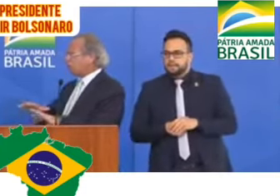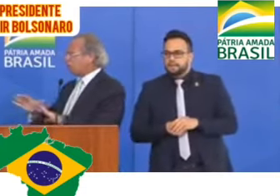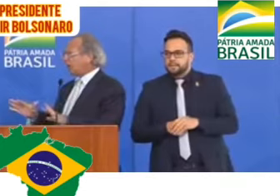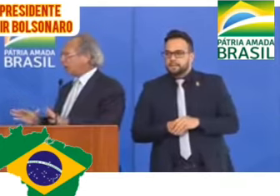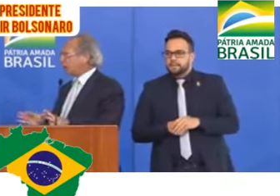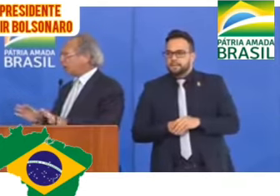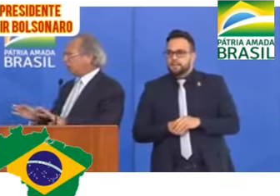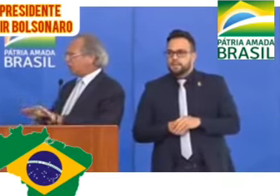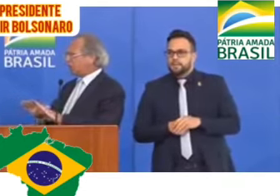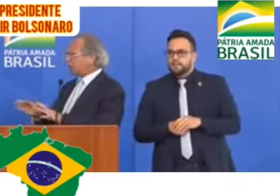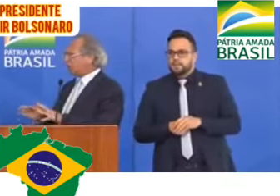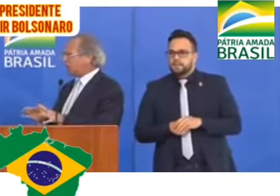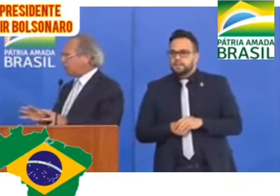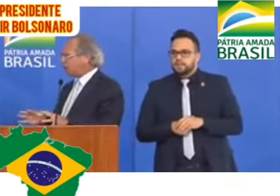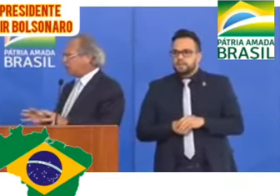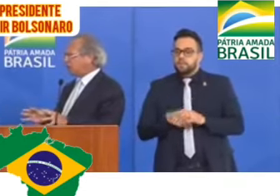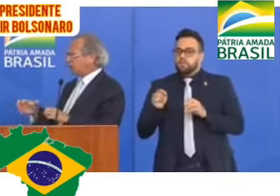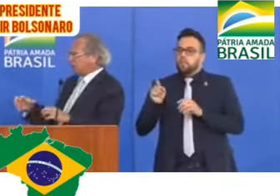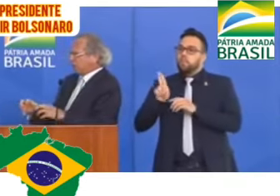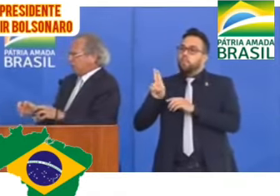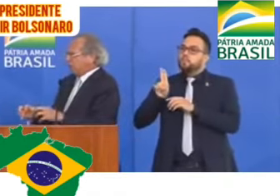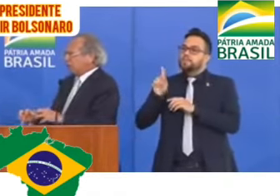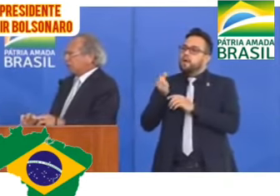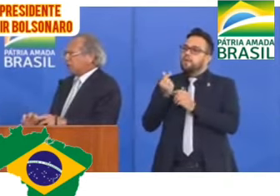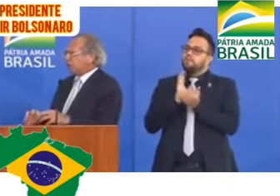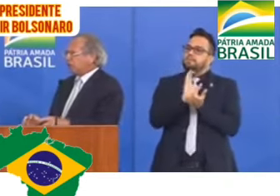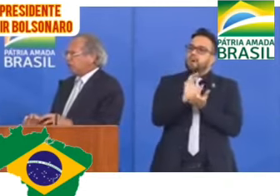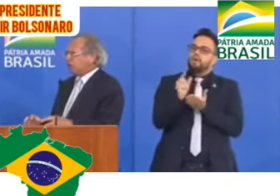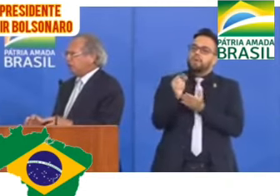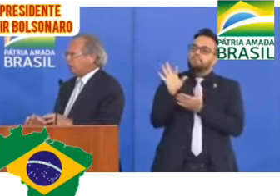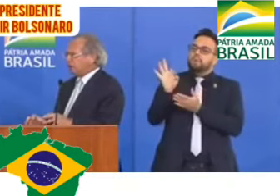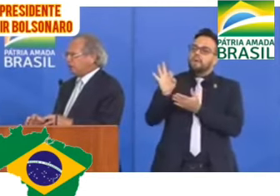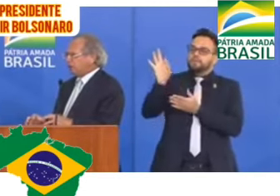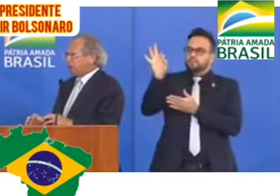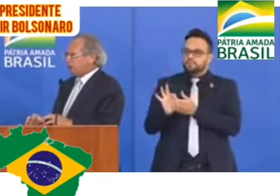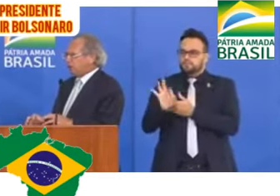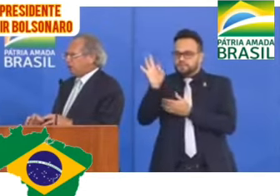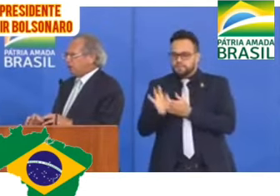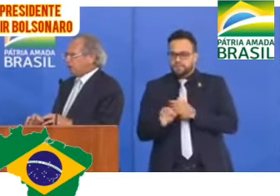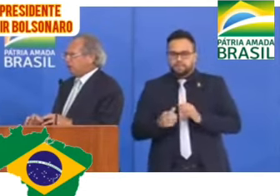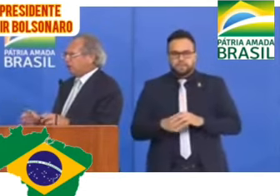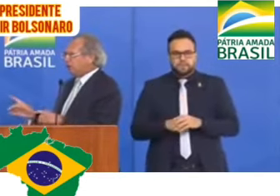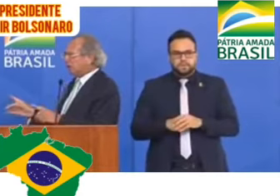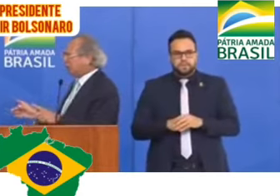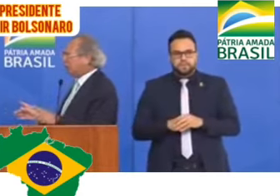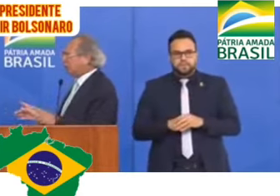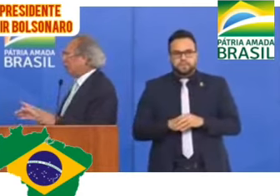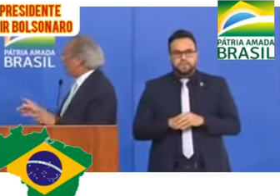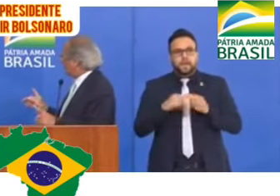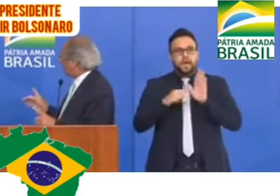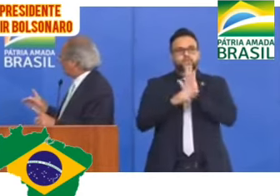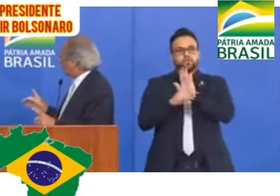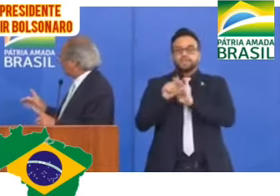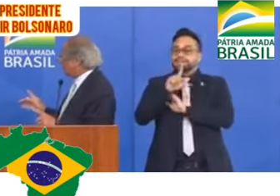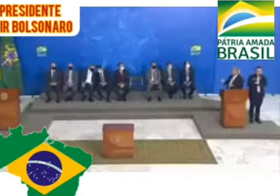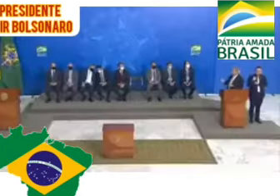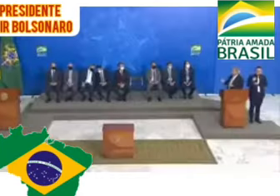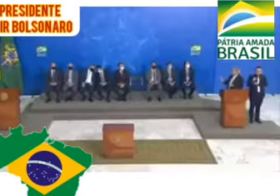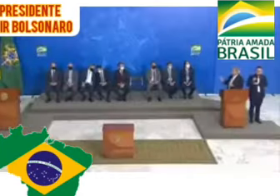foram usados 4 bilhões, 10%, e nós vimos que era muito restritivo. Ajudamos 100 mil